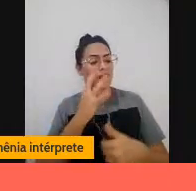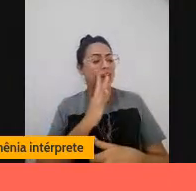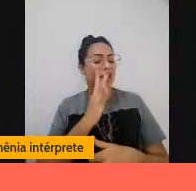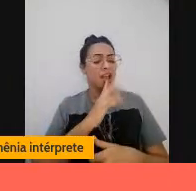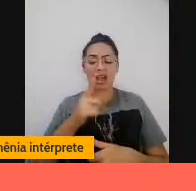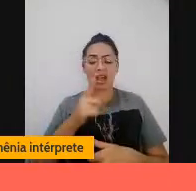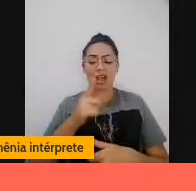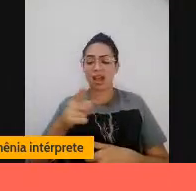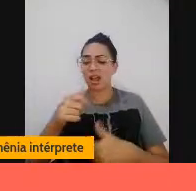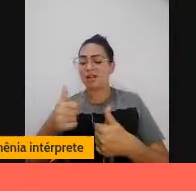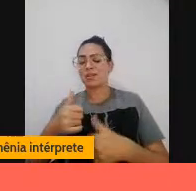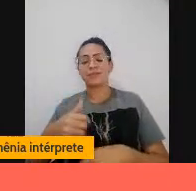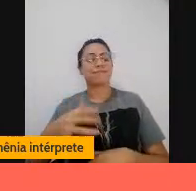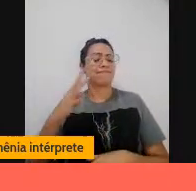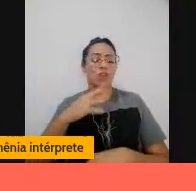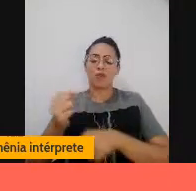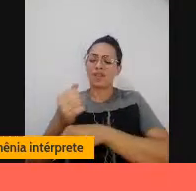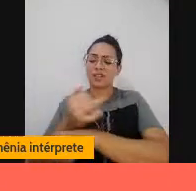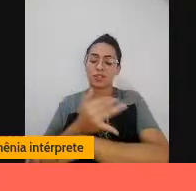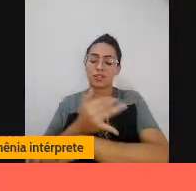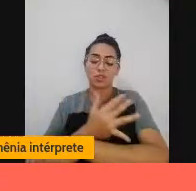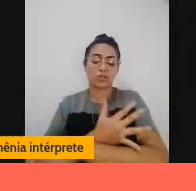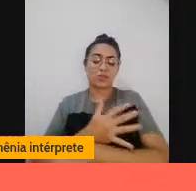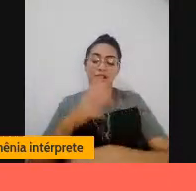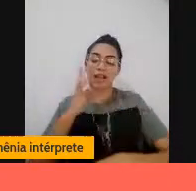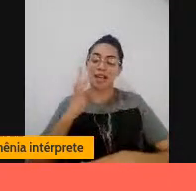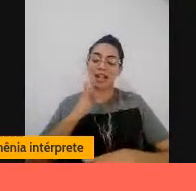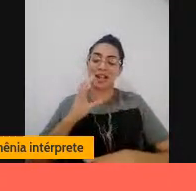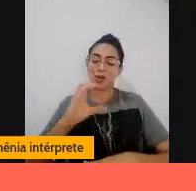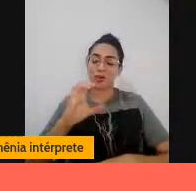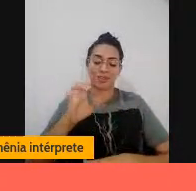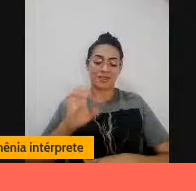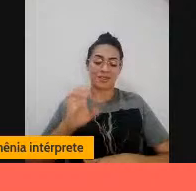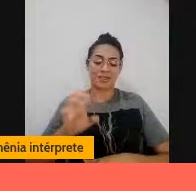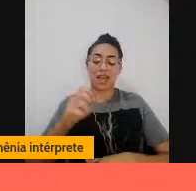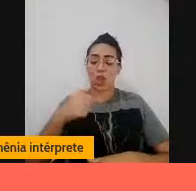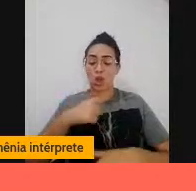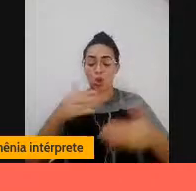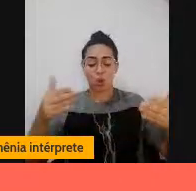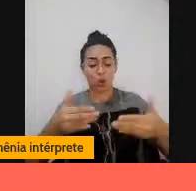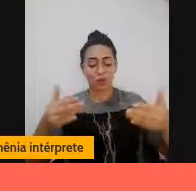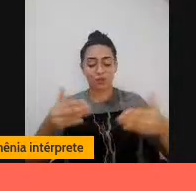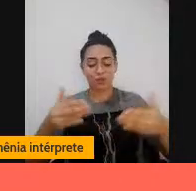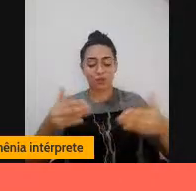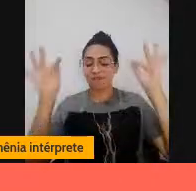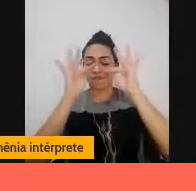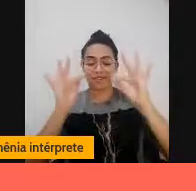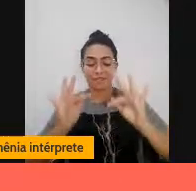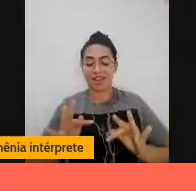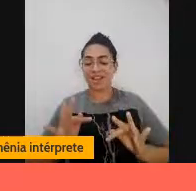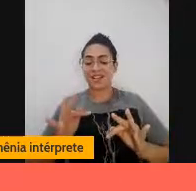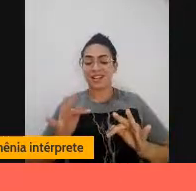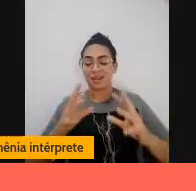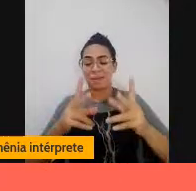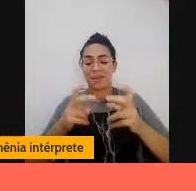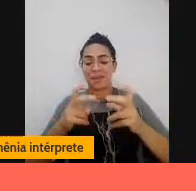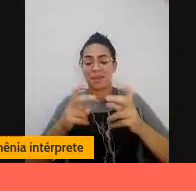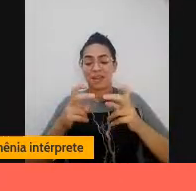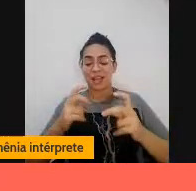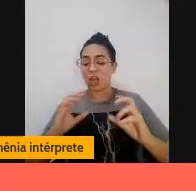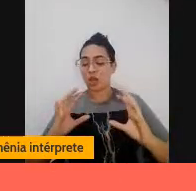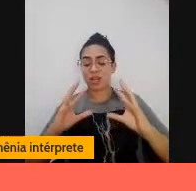CE. Então, hoje, eu estou bastante feliz, porque vejo que nós somos uma equipe, que